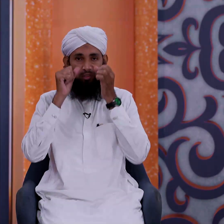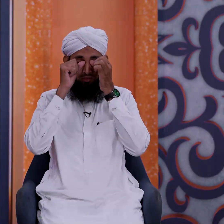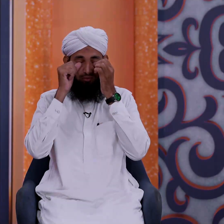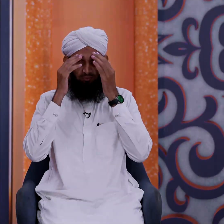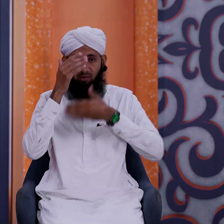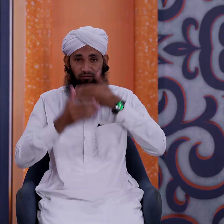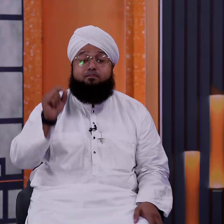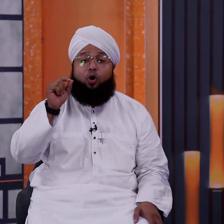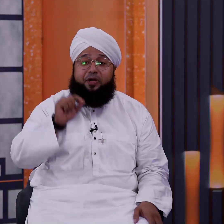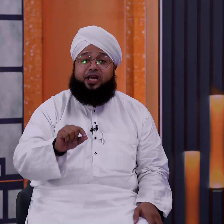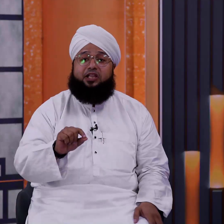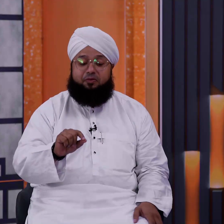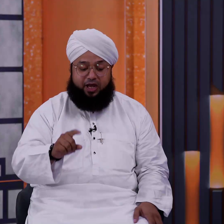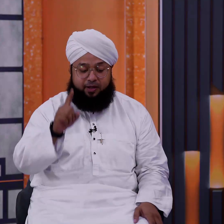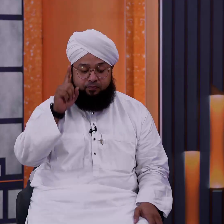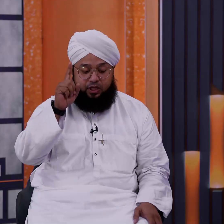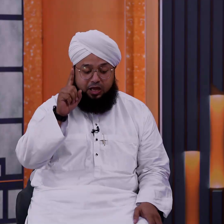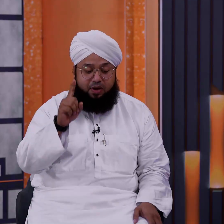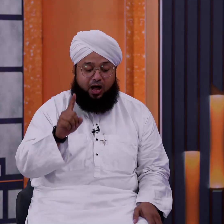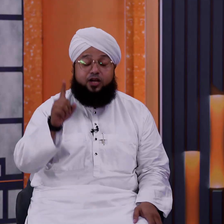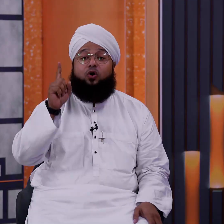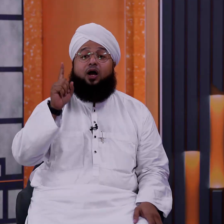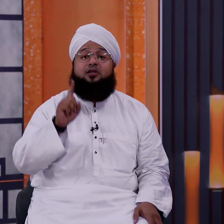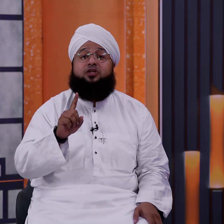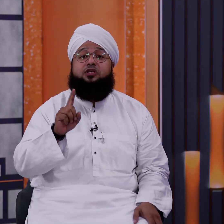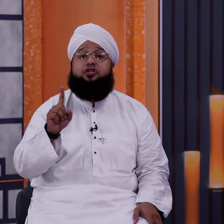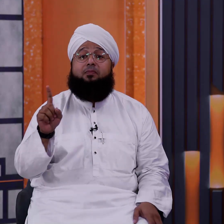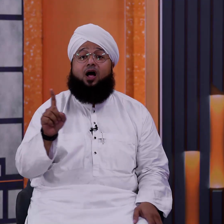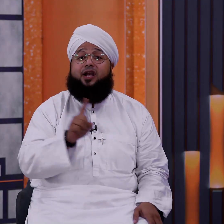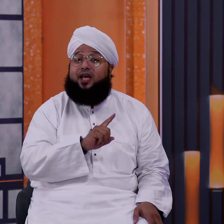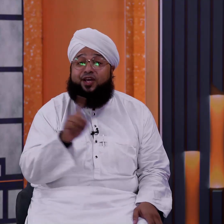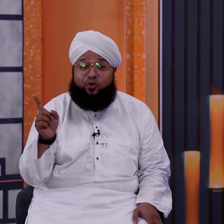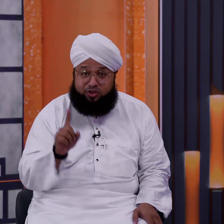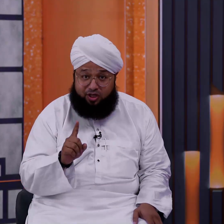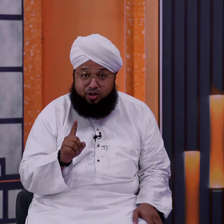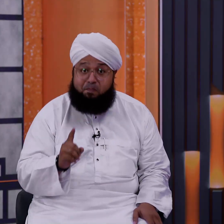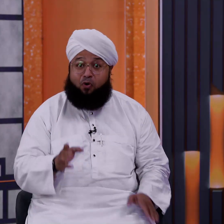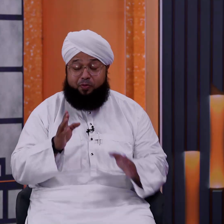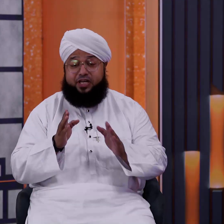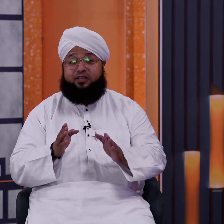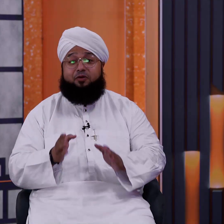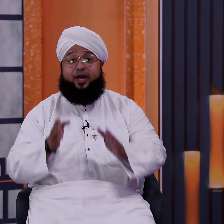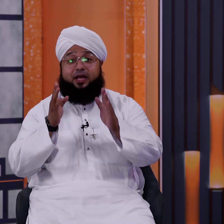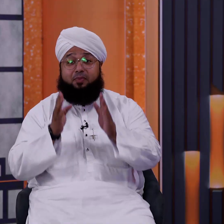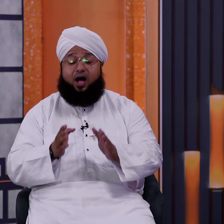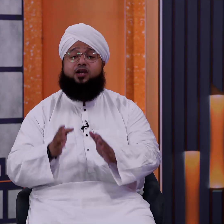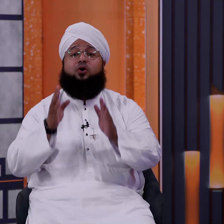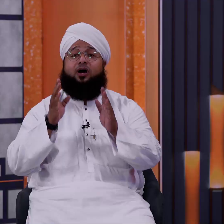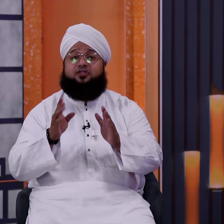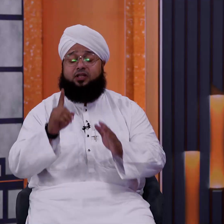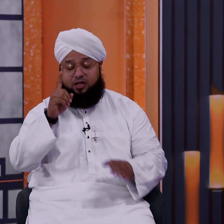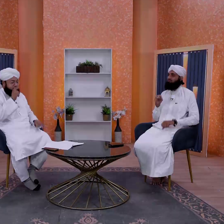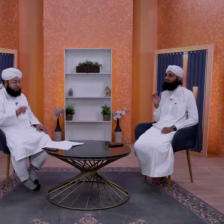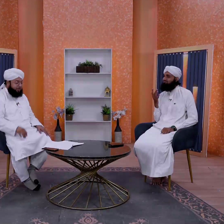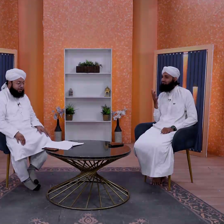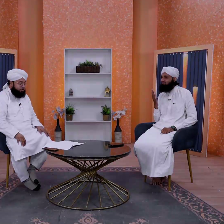وسلم نے ارشاد فرمایا، مومن کے دل میں ایمان اور حسد جمع نہیں ہوتے، مومن کے دل میں ایمان اور